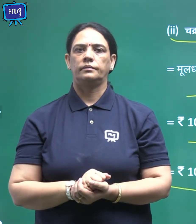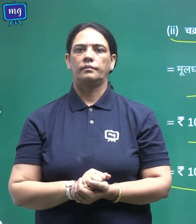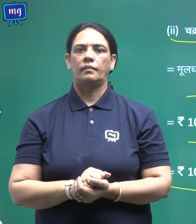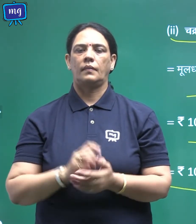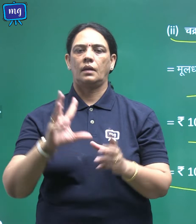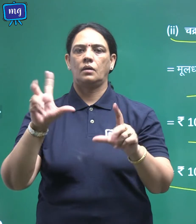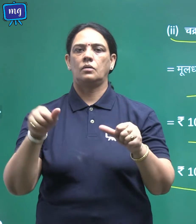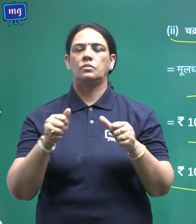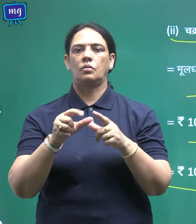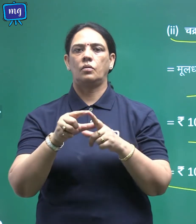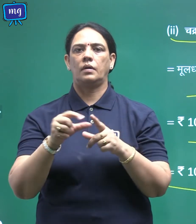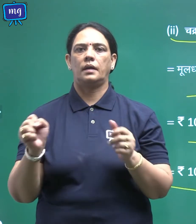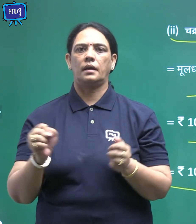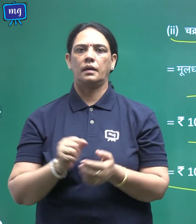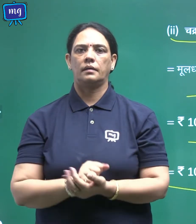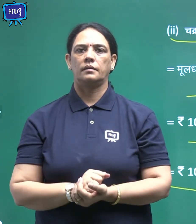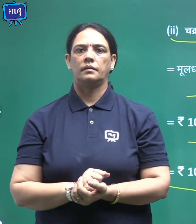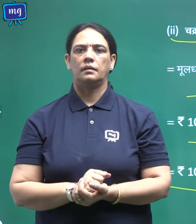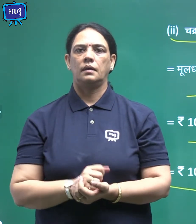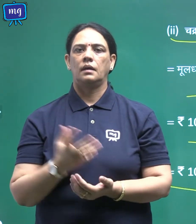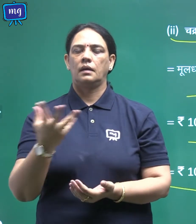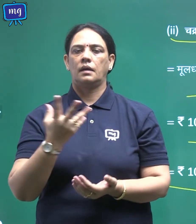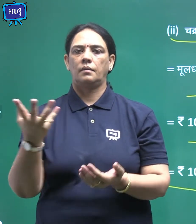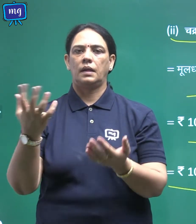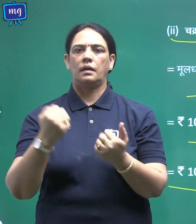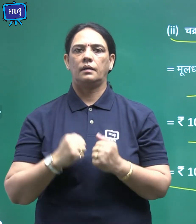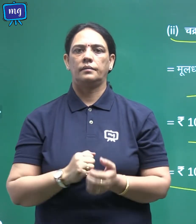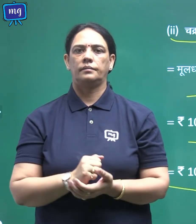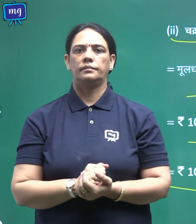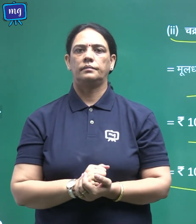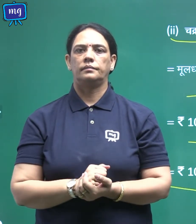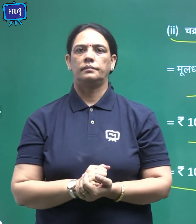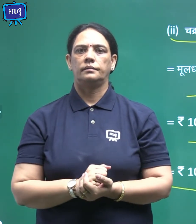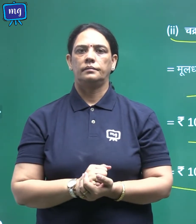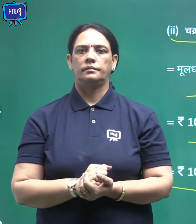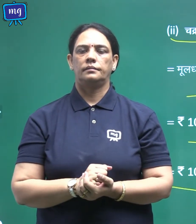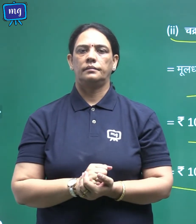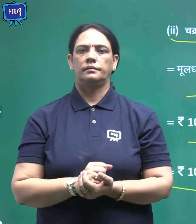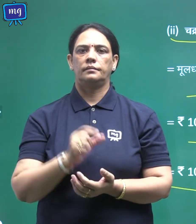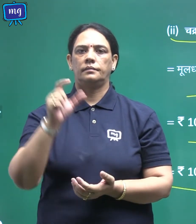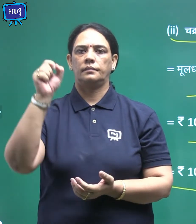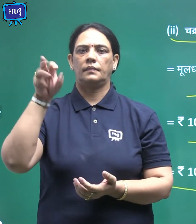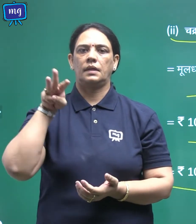हल करेंगे, क्या मिला? 10,000